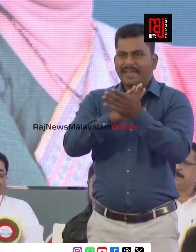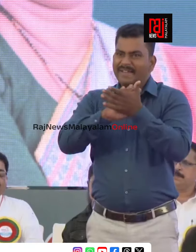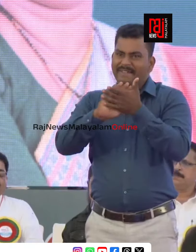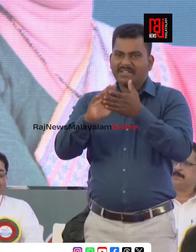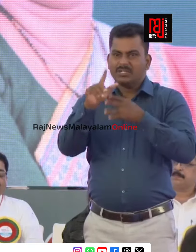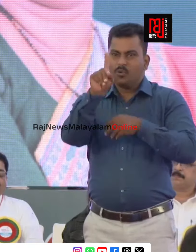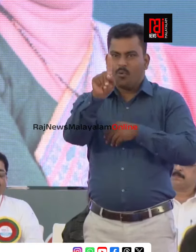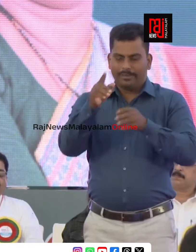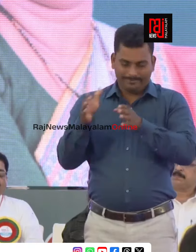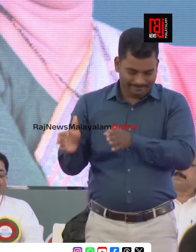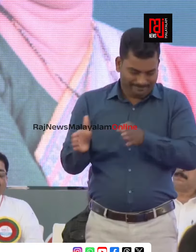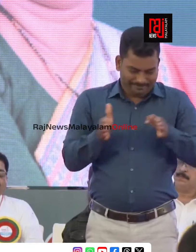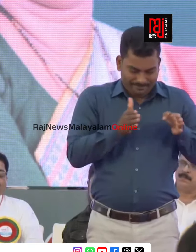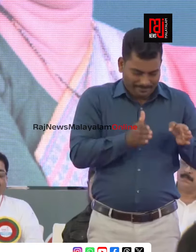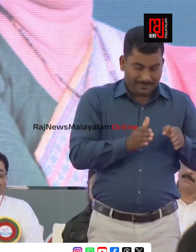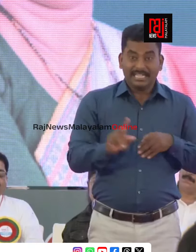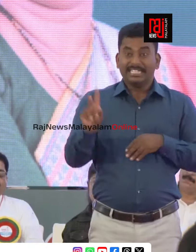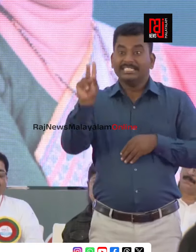നിങ്ങളുടെ